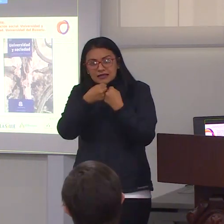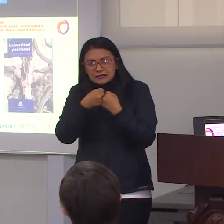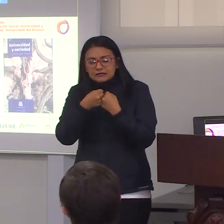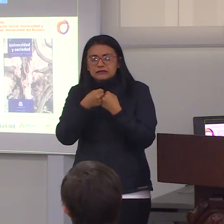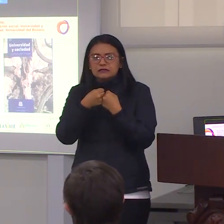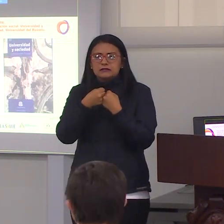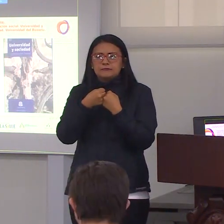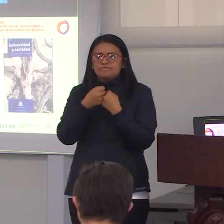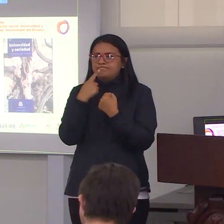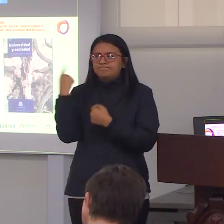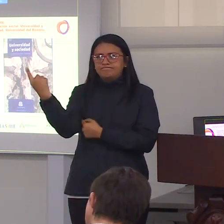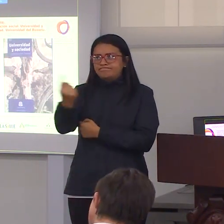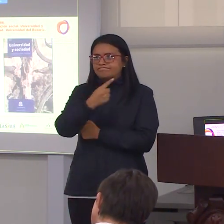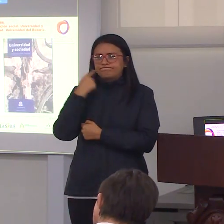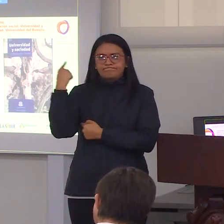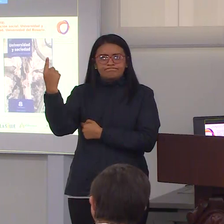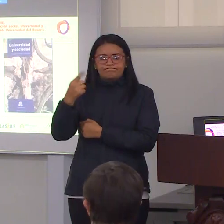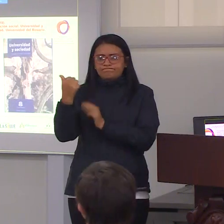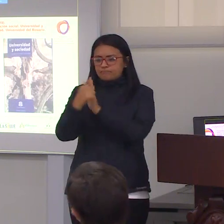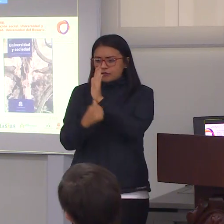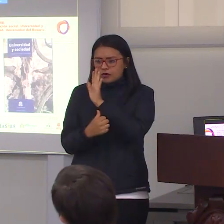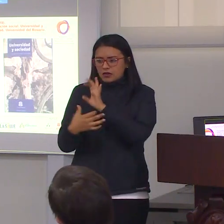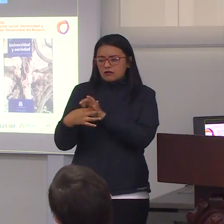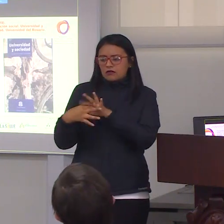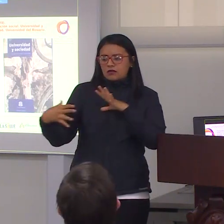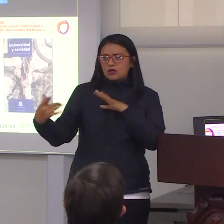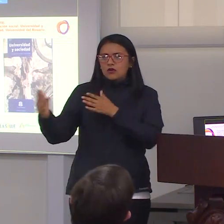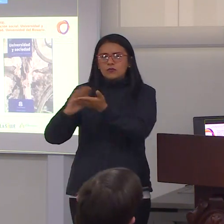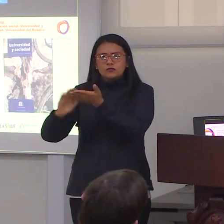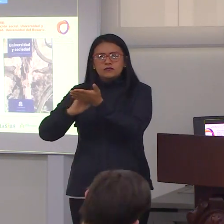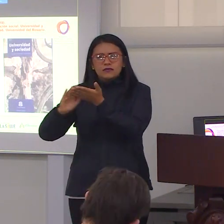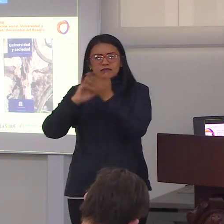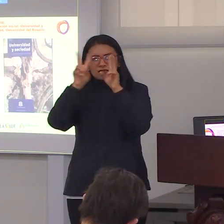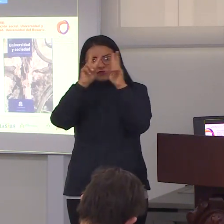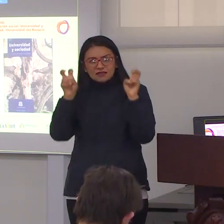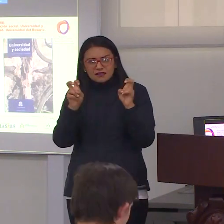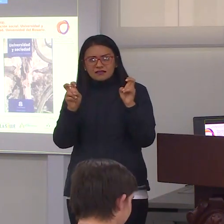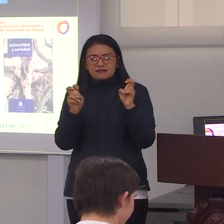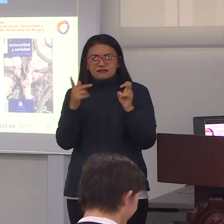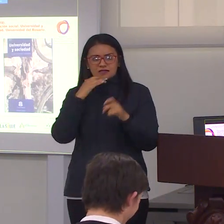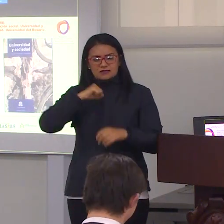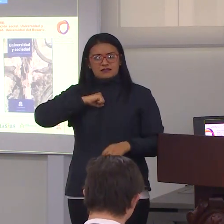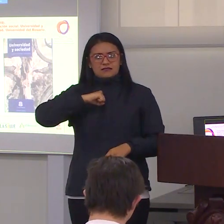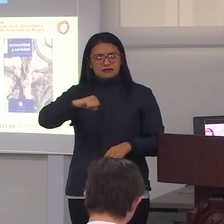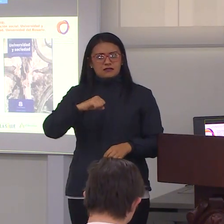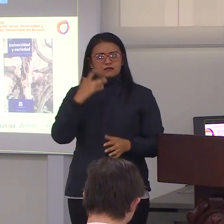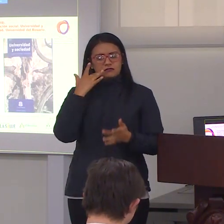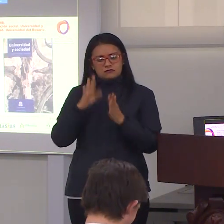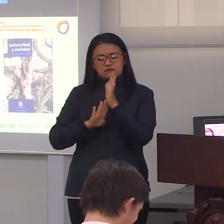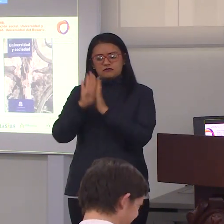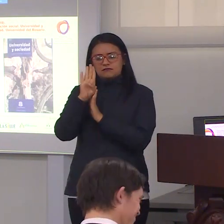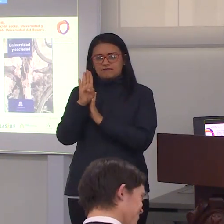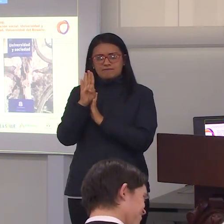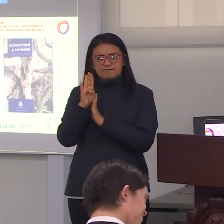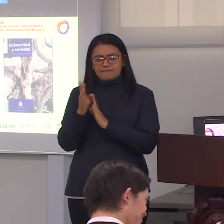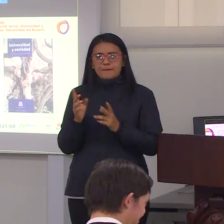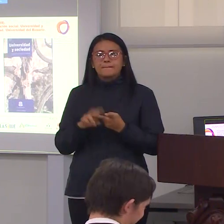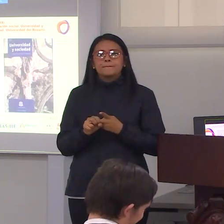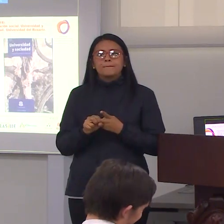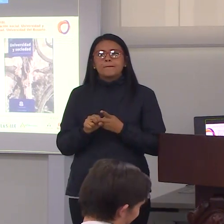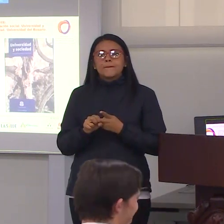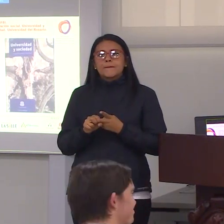definitivamente hoy en día ningún programa aislado va a resolver un tema que es de derechos y que es de desarrollo. La